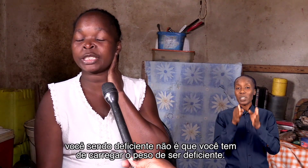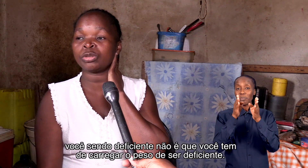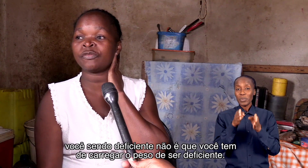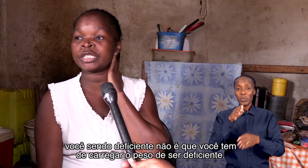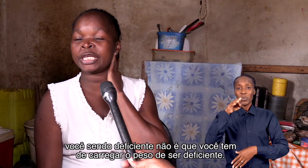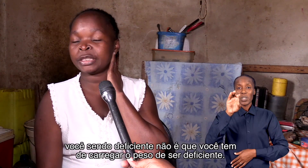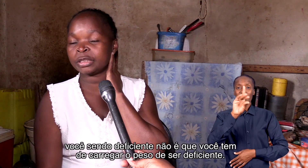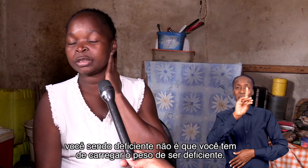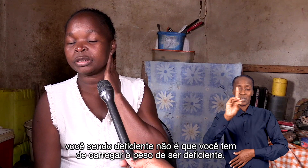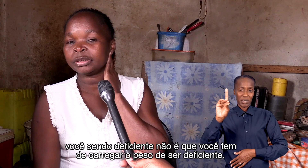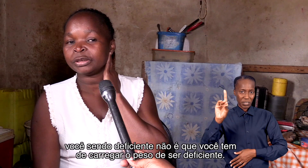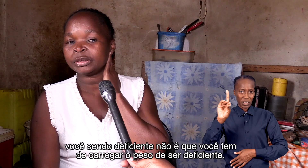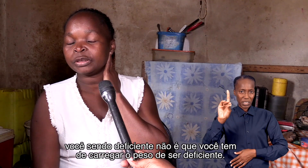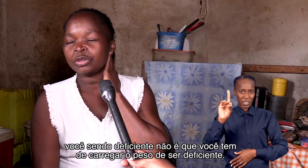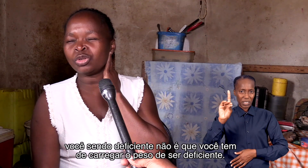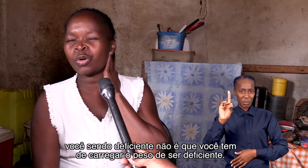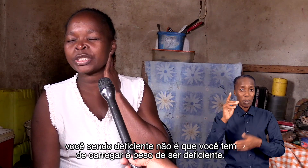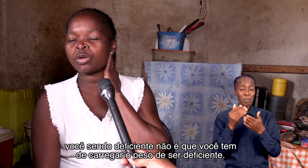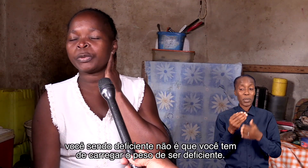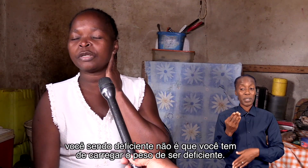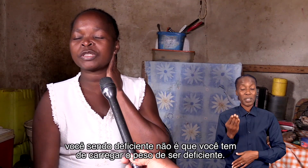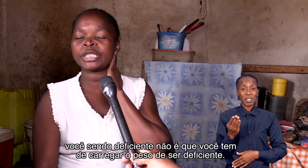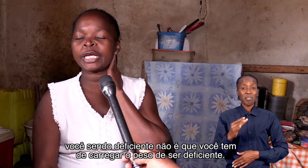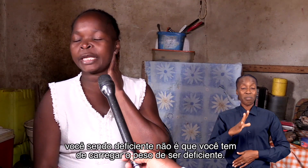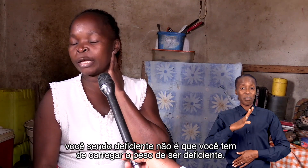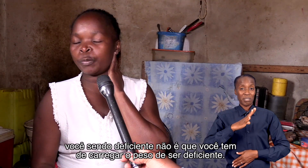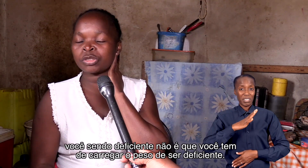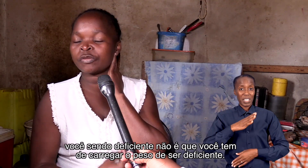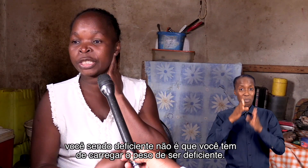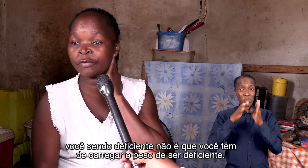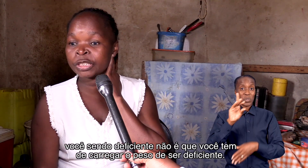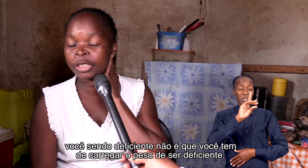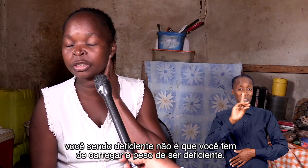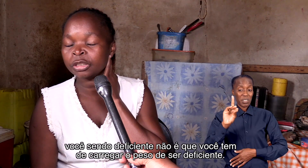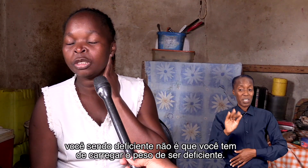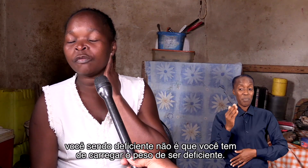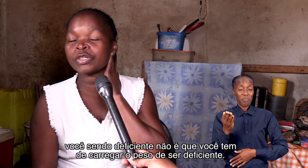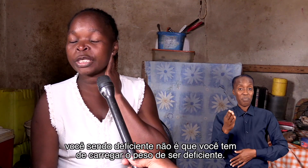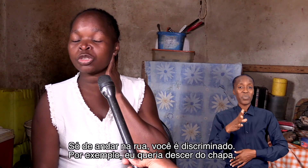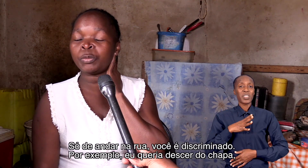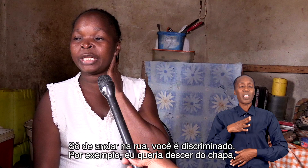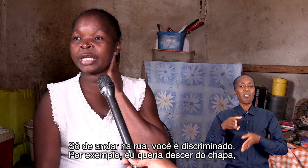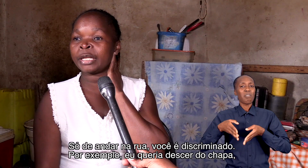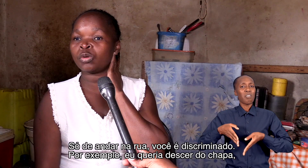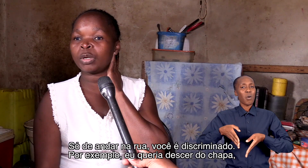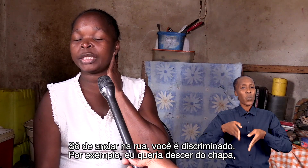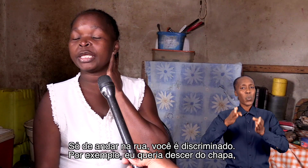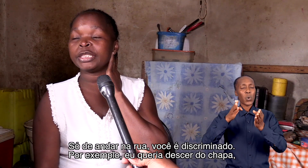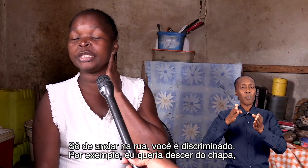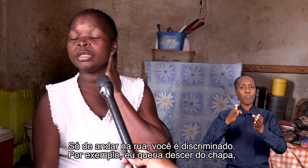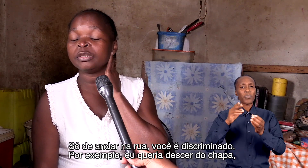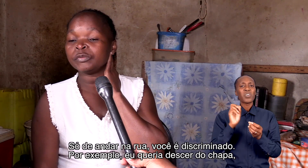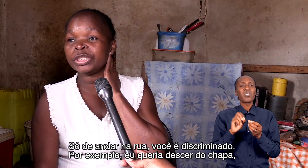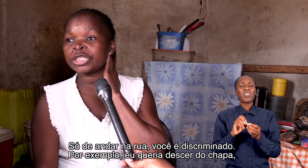você sendo deficiente, não é só porque você tem que carregar o peso que você é deficiente. Você só por andar na rua tem